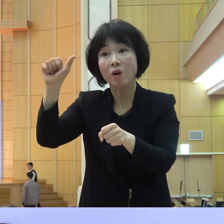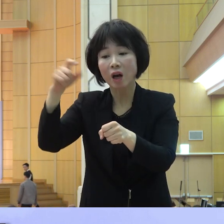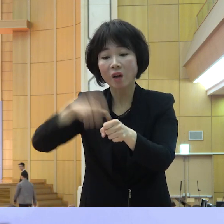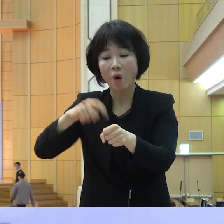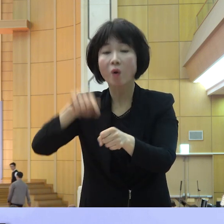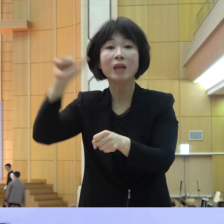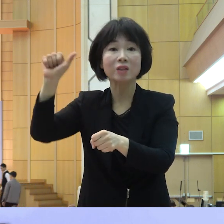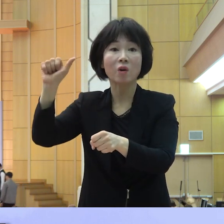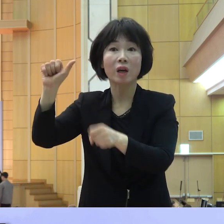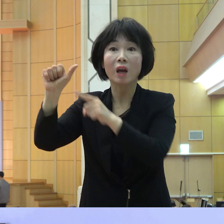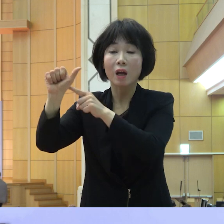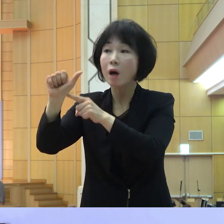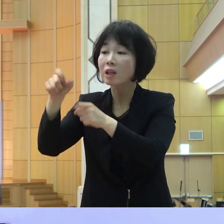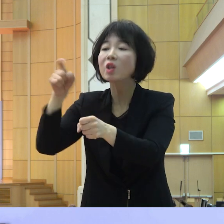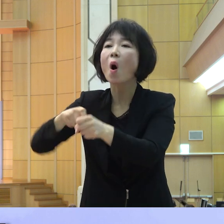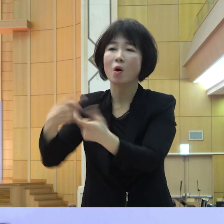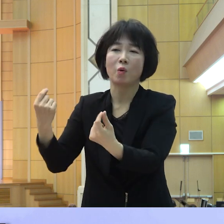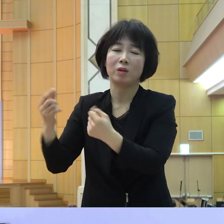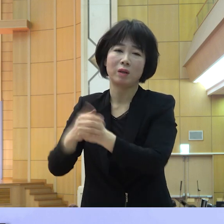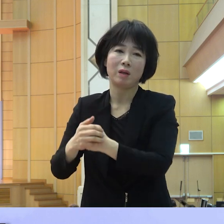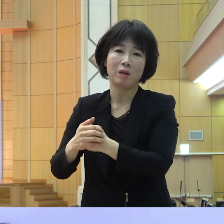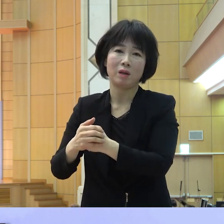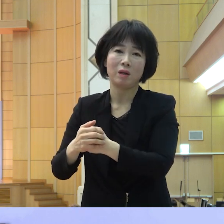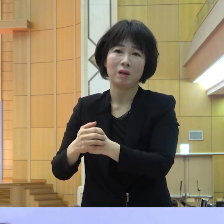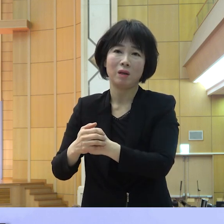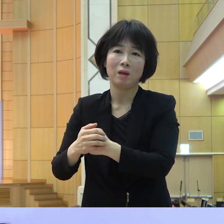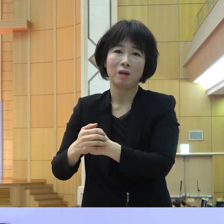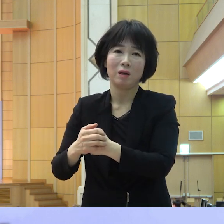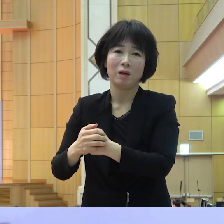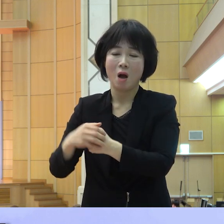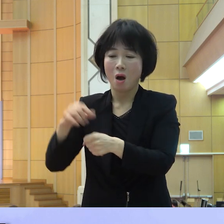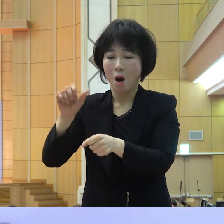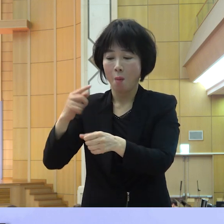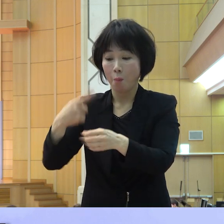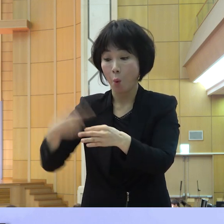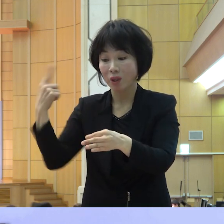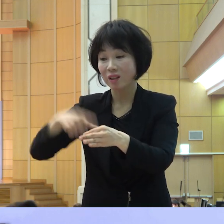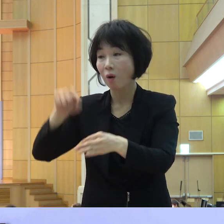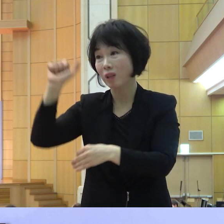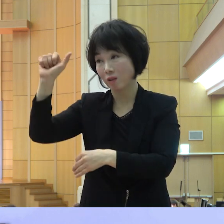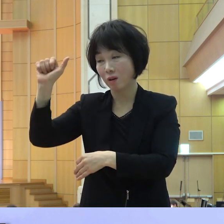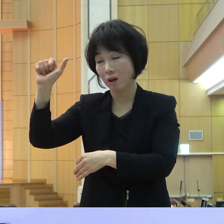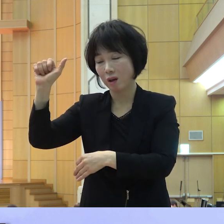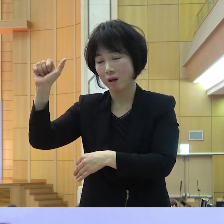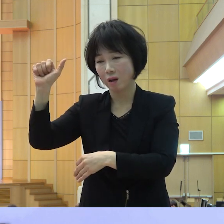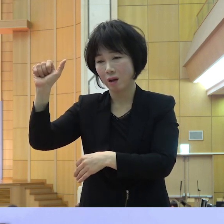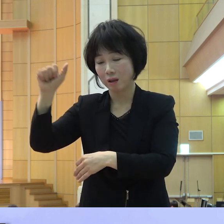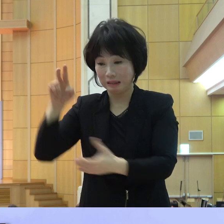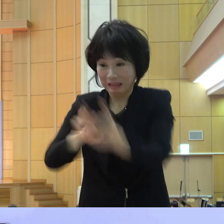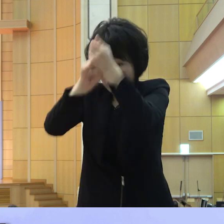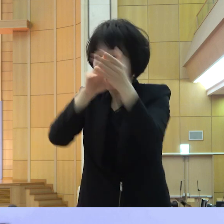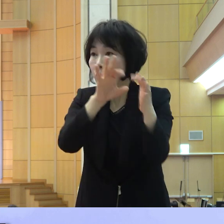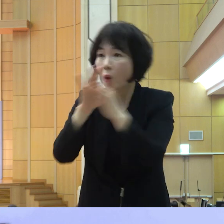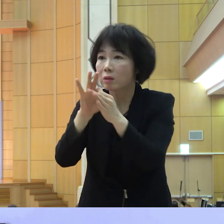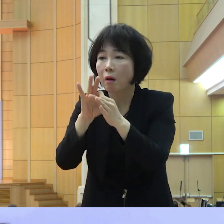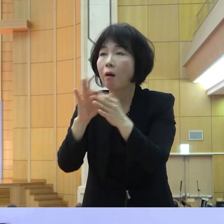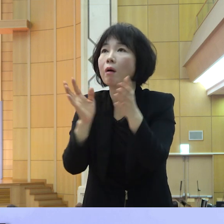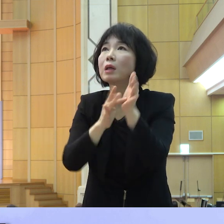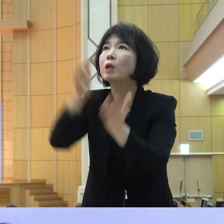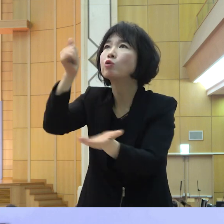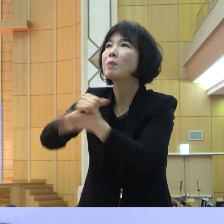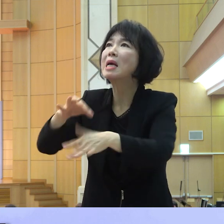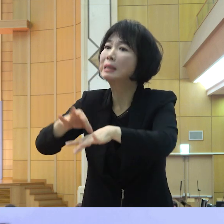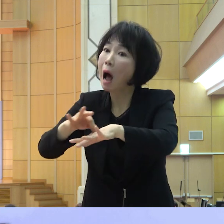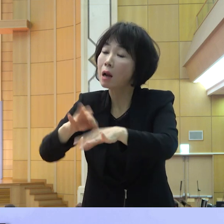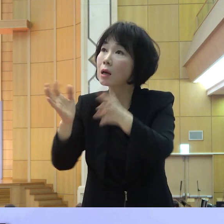병이라고 하는 것은 떡을 말하는 것이고 오란 말은 보리떡 5개를 말하는 건데, 오병이의 기적을 통해서 바로 예수님의